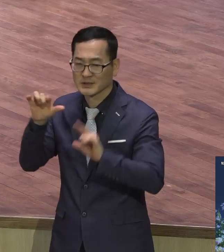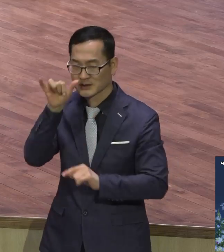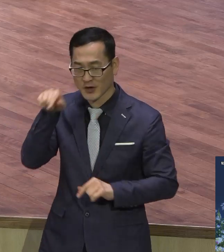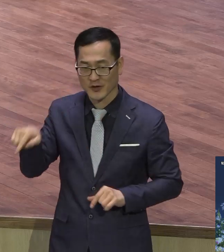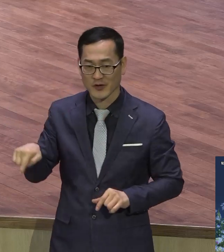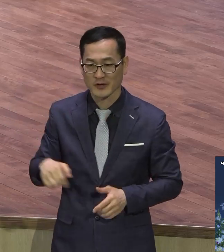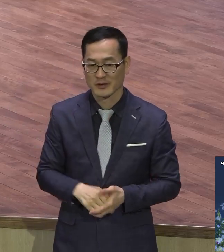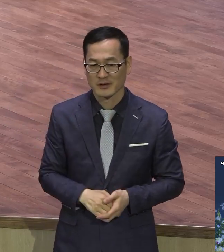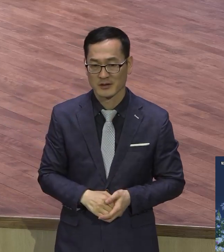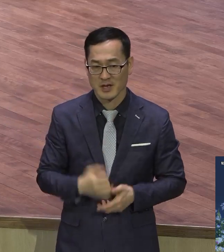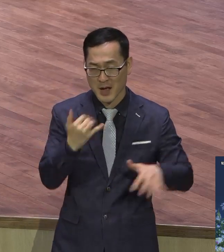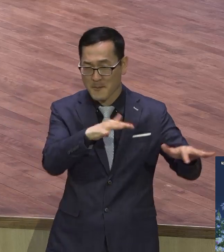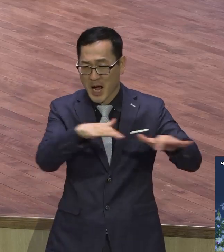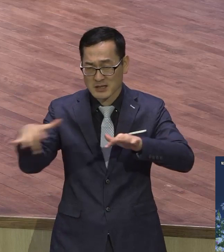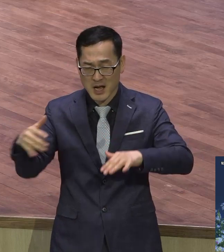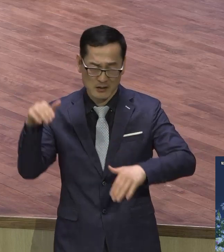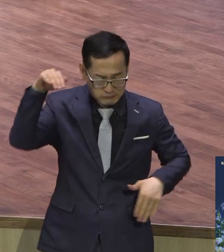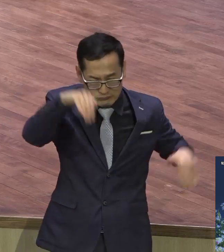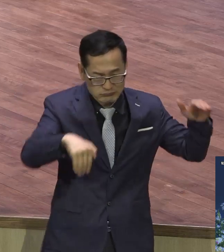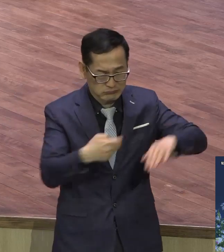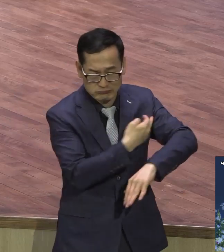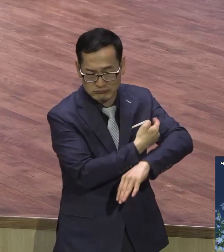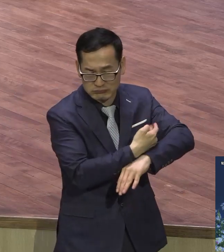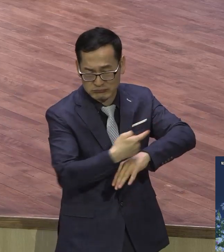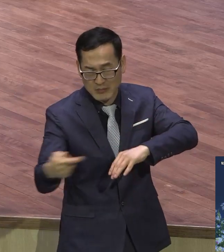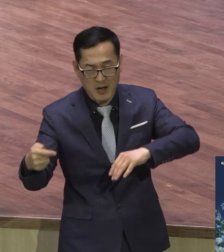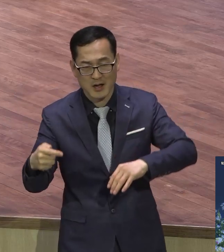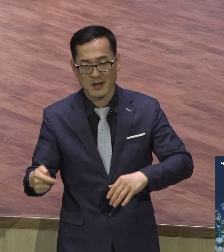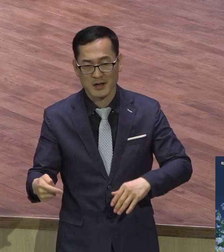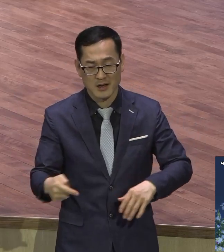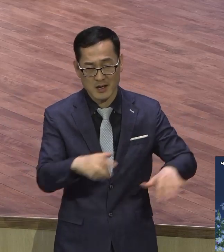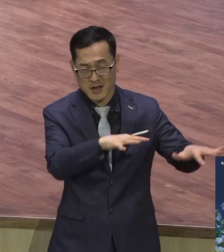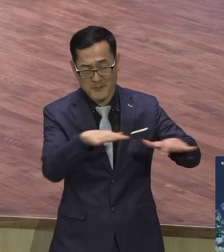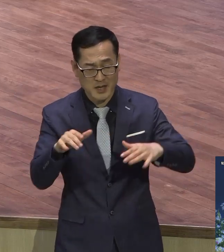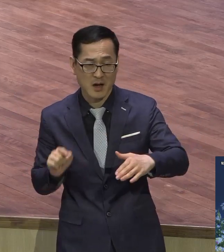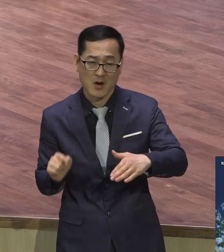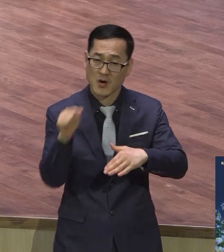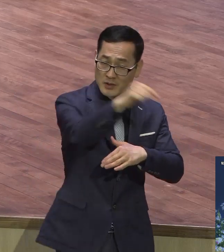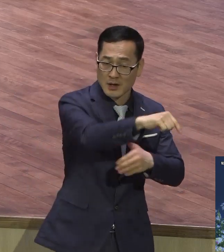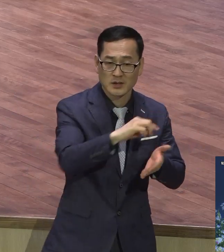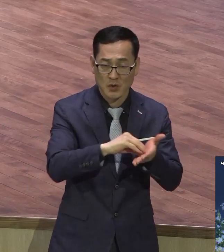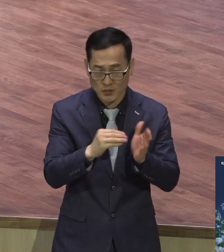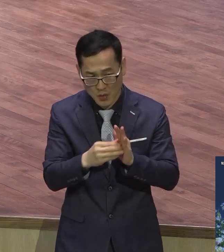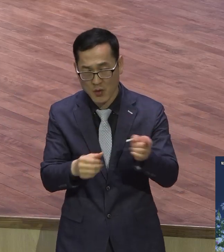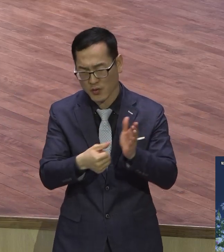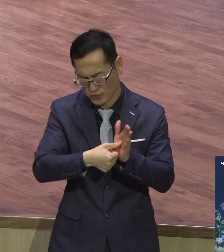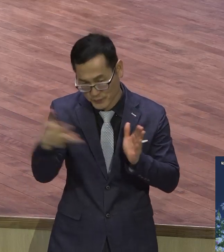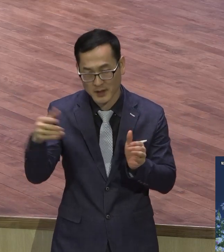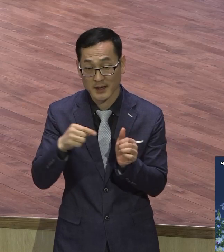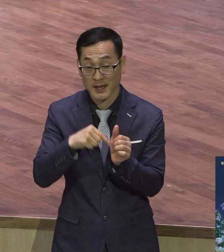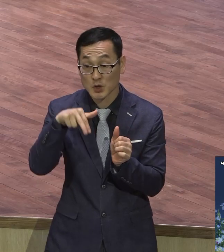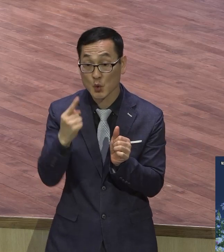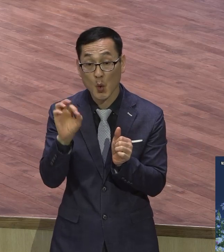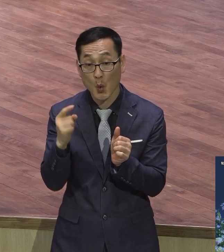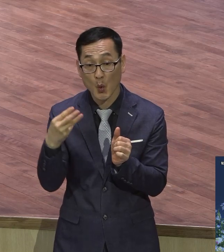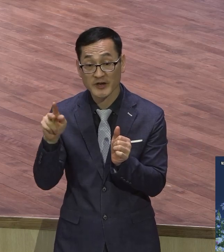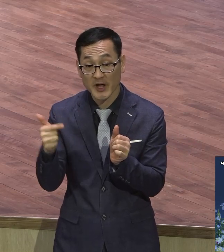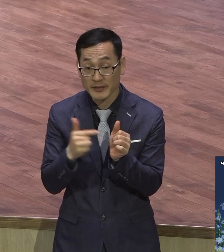건너갈 정도로 그렇게 유명한 수영선수입니다. 그런데 이 조오련 선수가 이런 말을 했습니다.